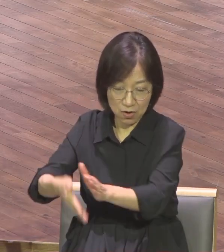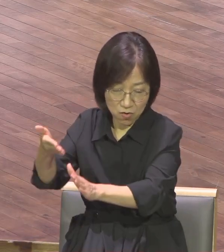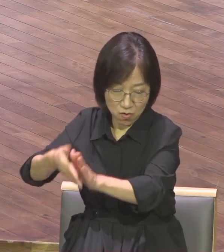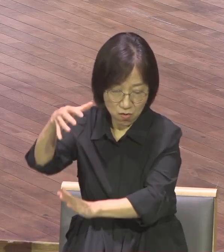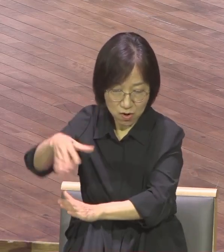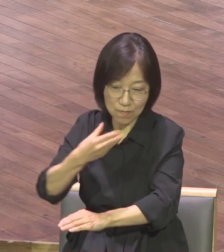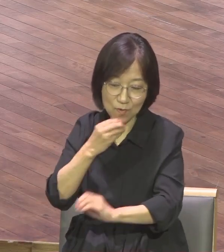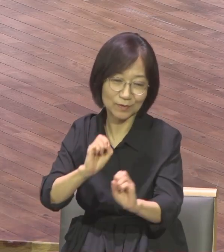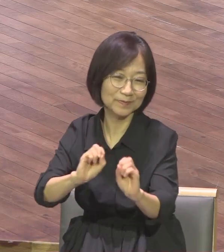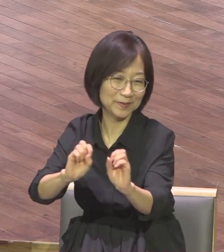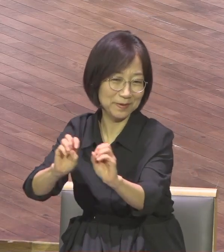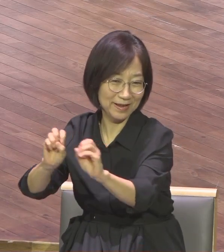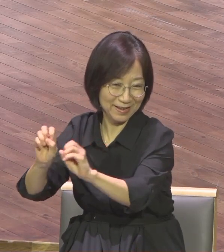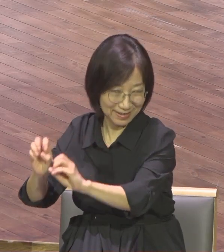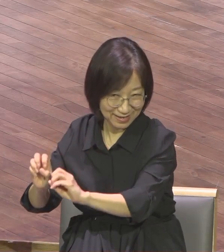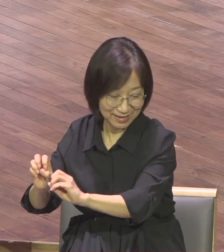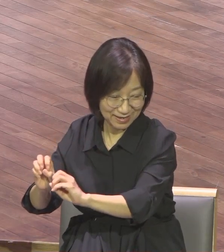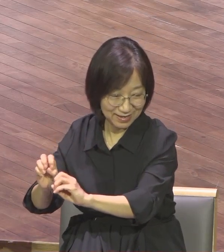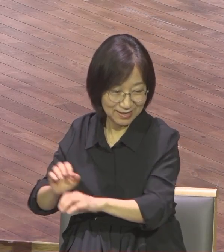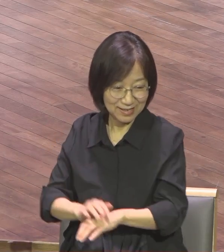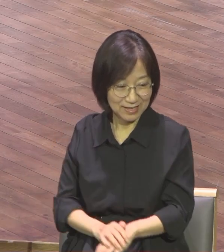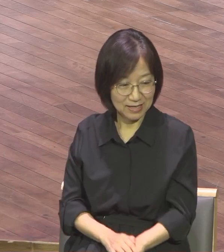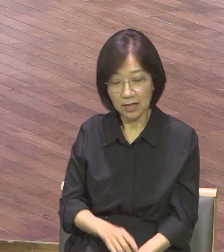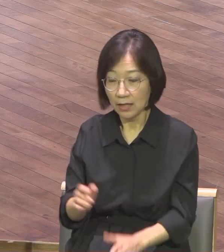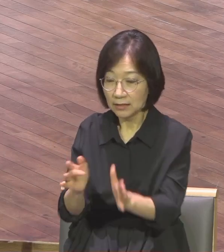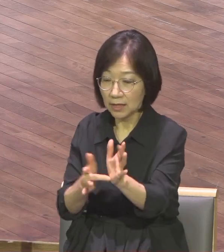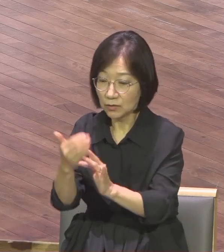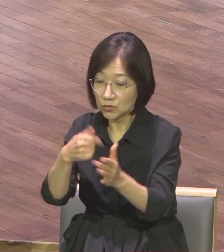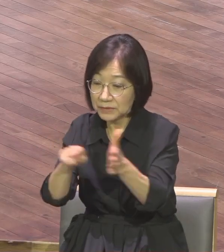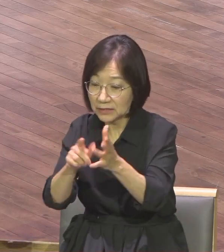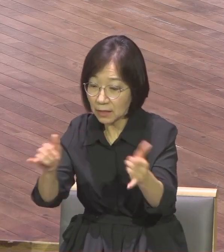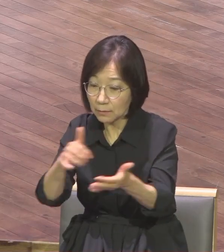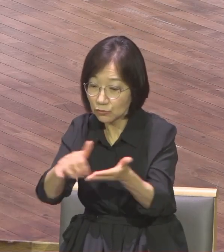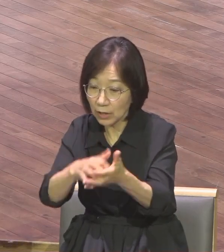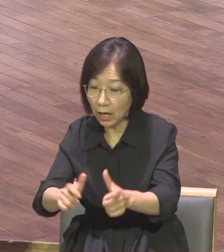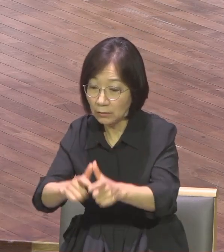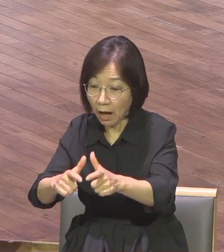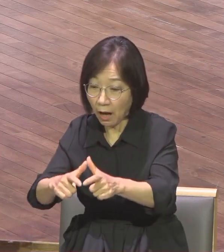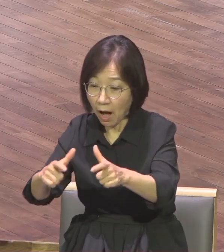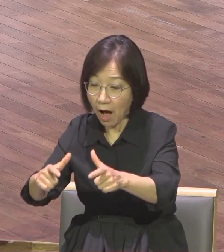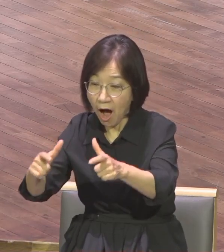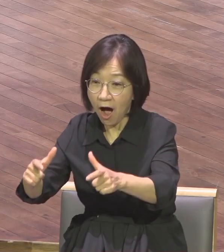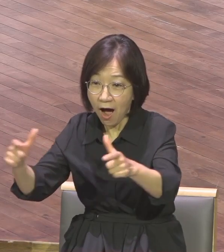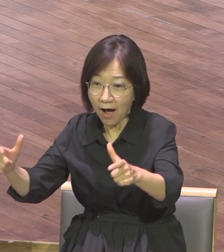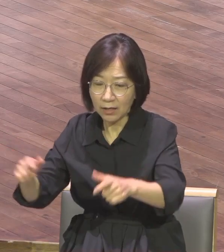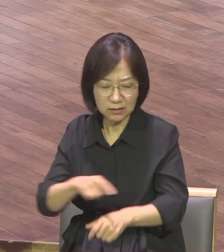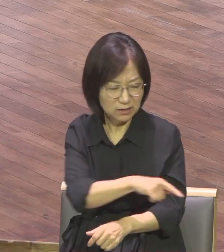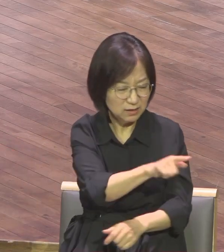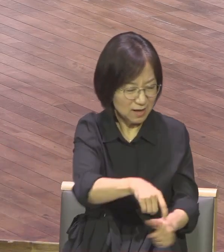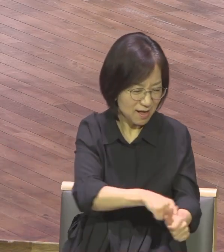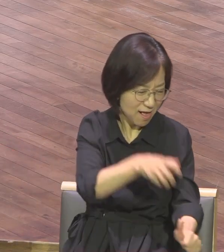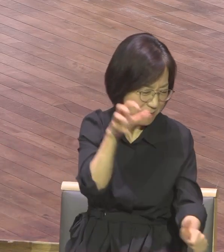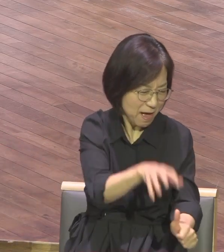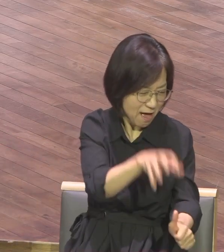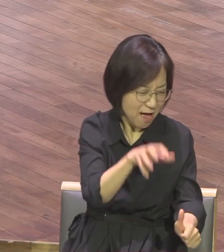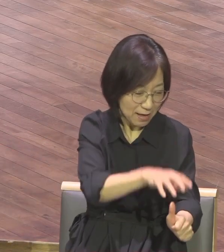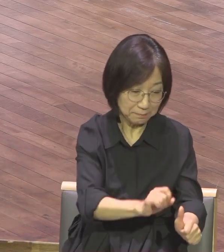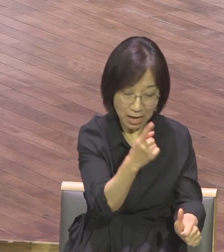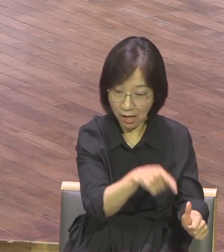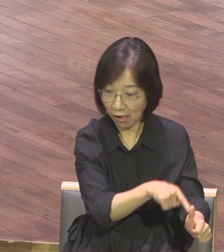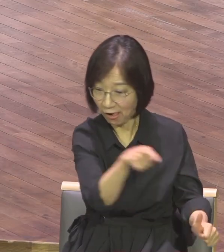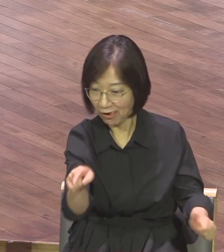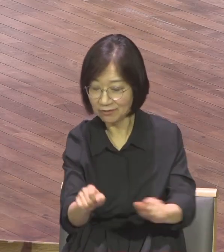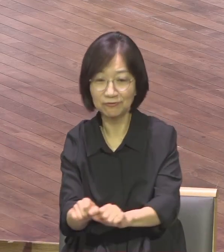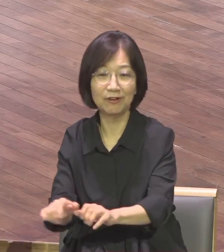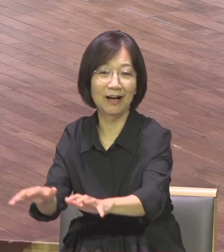그곳에 예수 믿는 자들이 늘어났습니다. 핍박을 하니까 늘어났다고. 여러분, 6.25